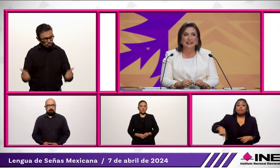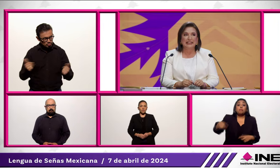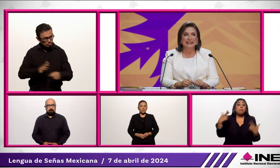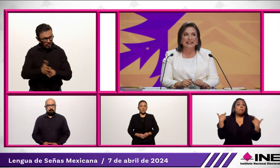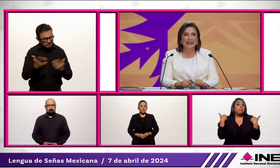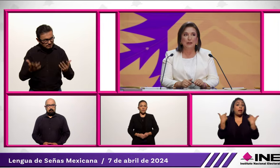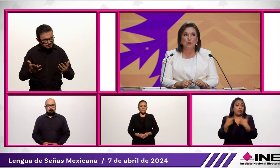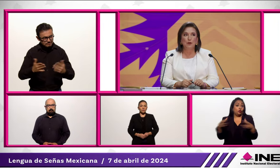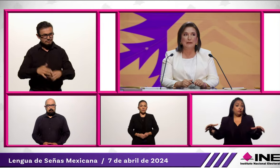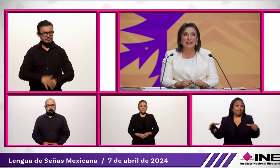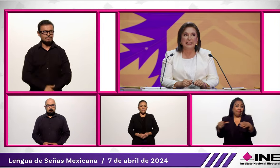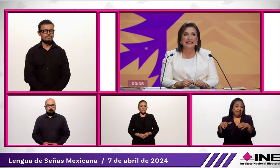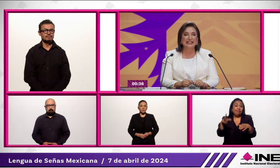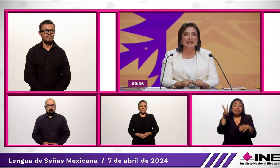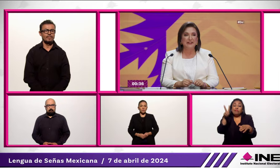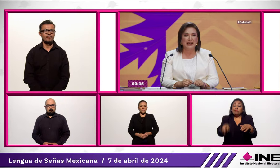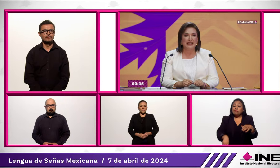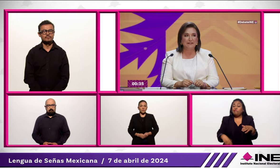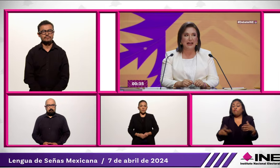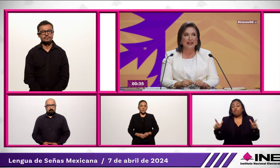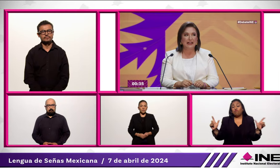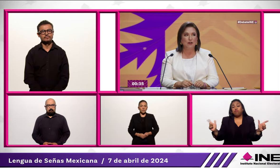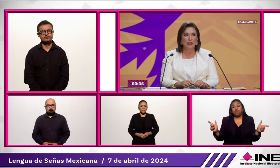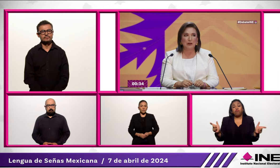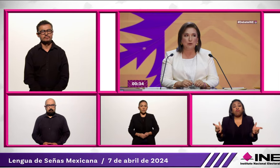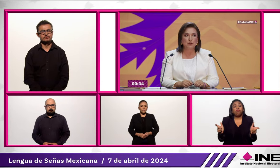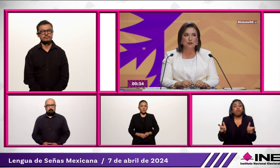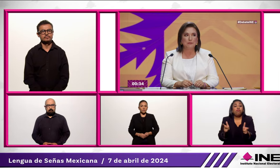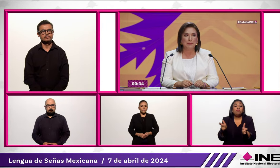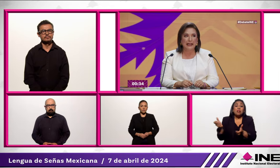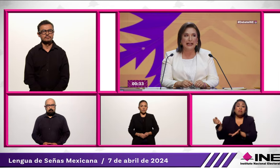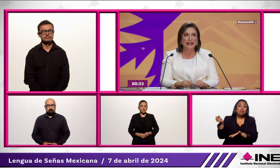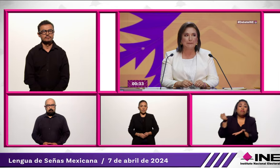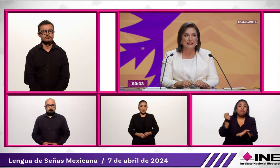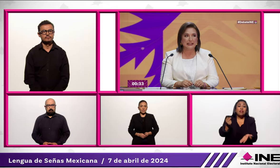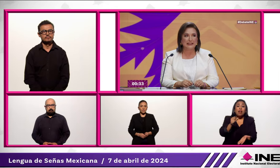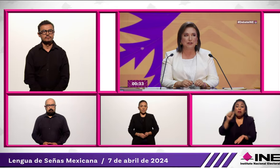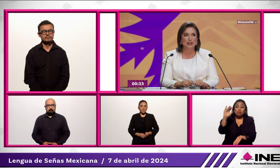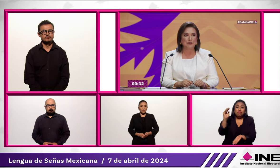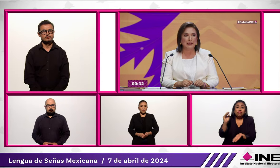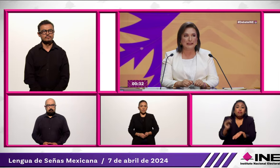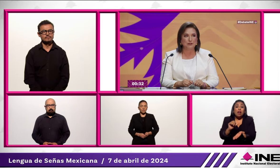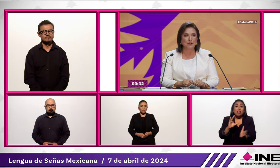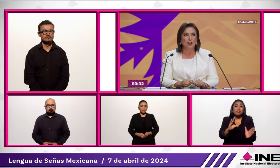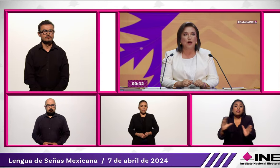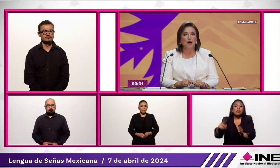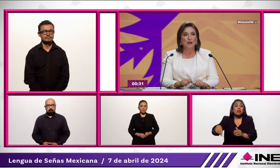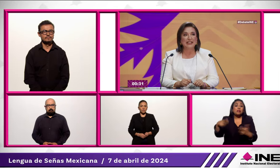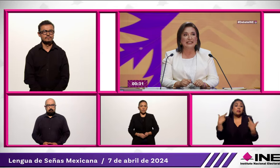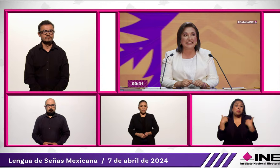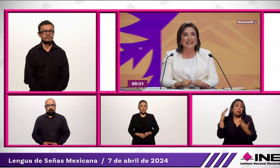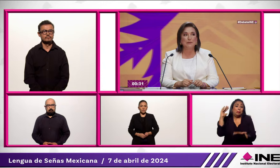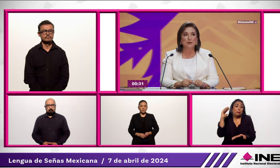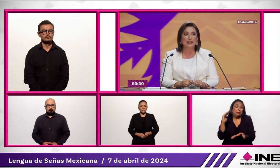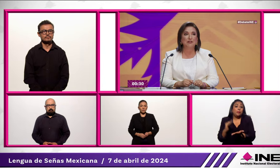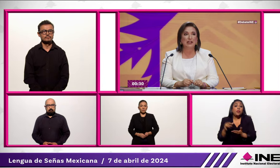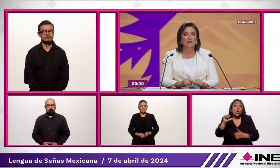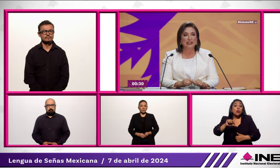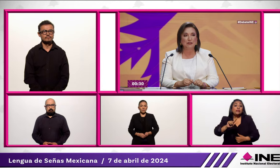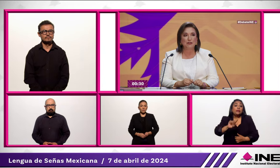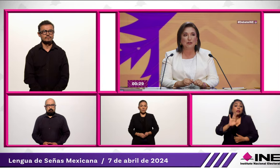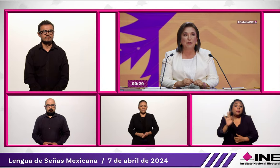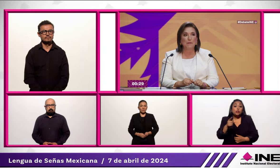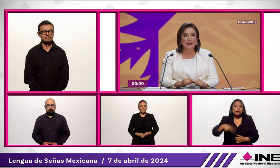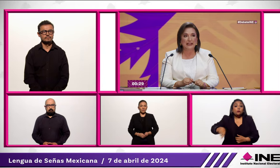maestros. Se redujo de manera significativa los recursos para la capacitación de los maestros. Hoy el 70%